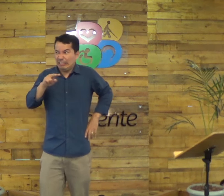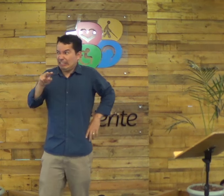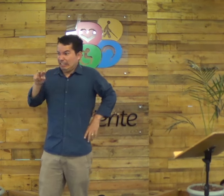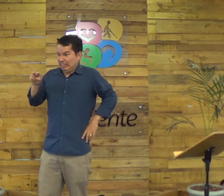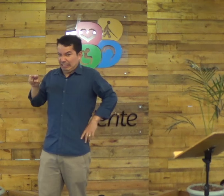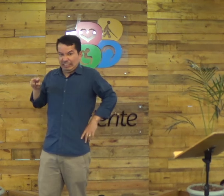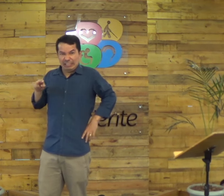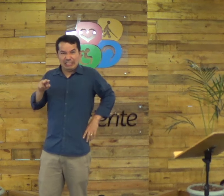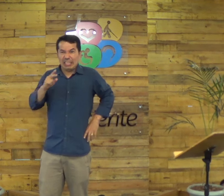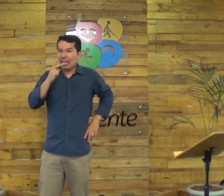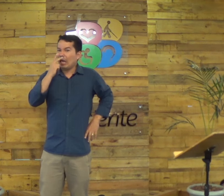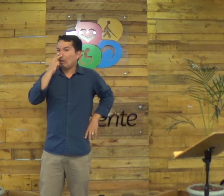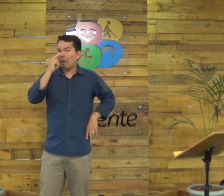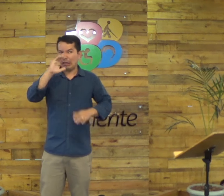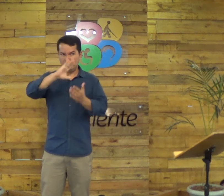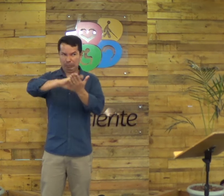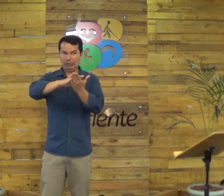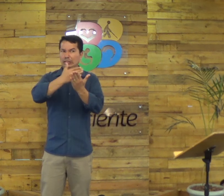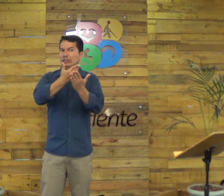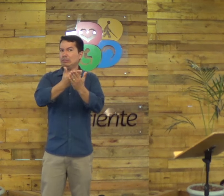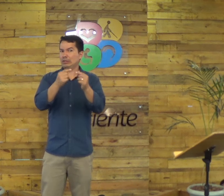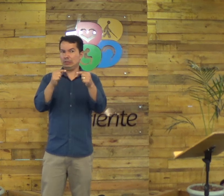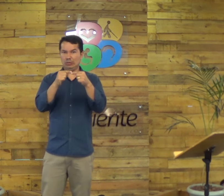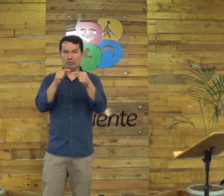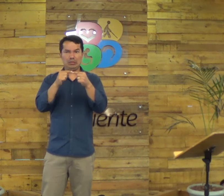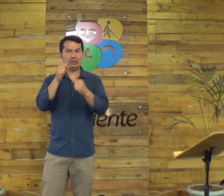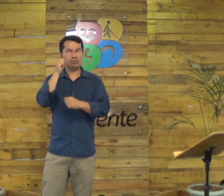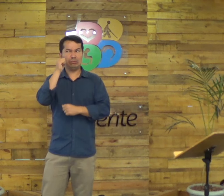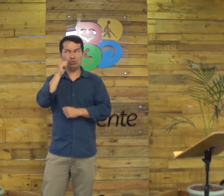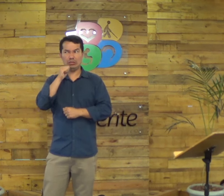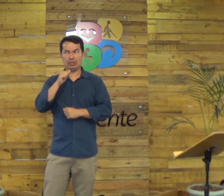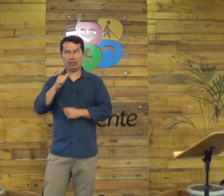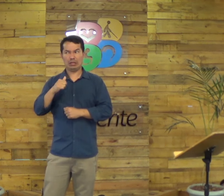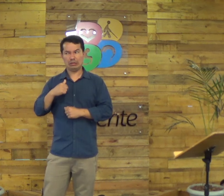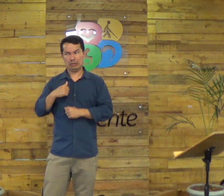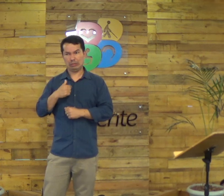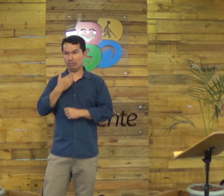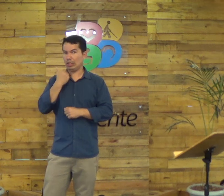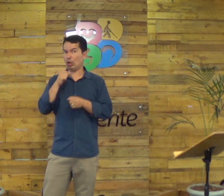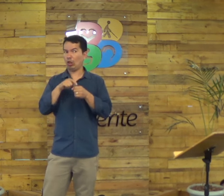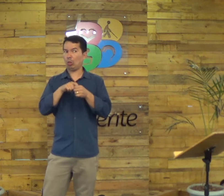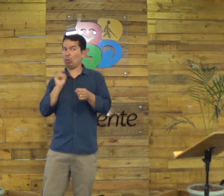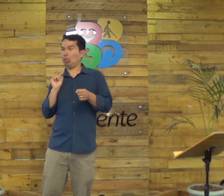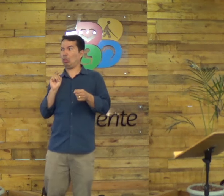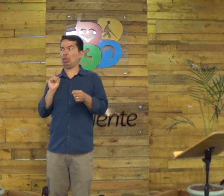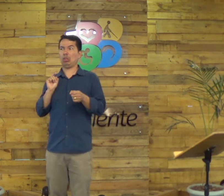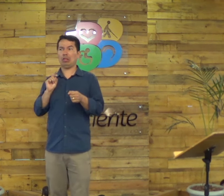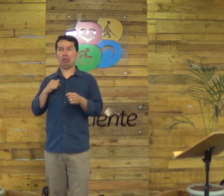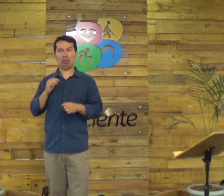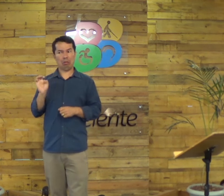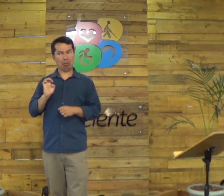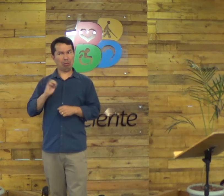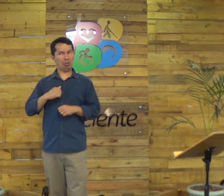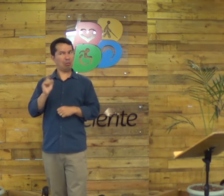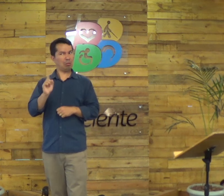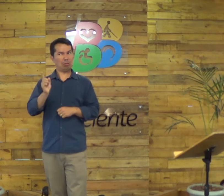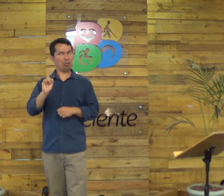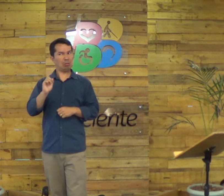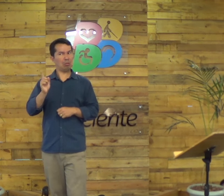eu olhei, olhei, eu acho que, assim, ser intérprete, combina com mulher, aí eu